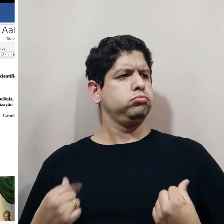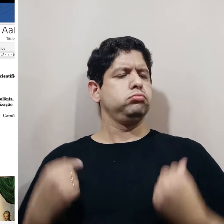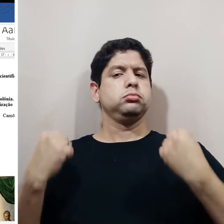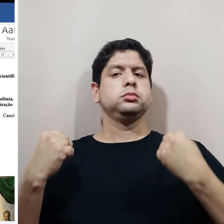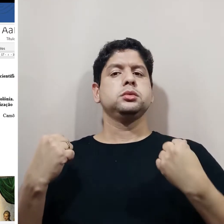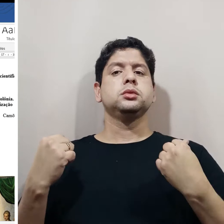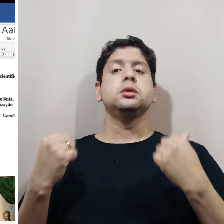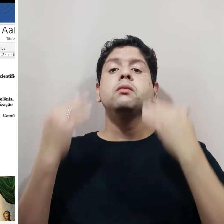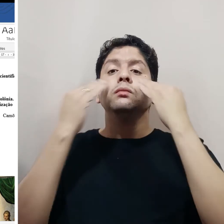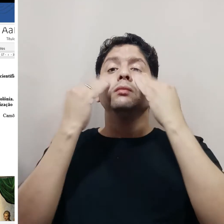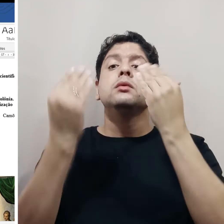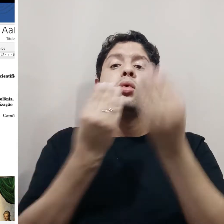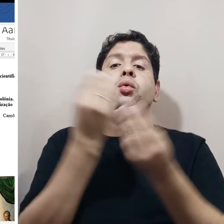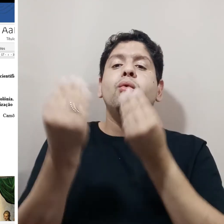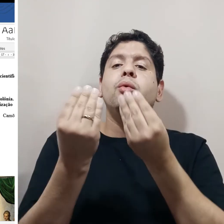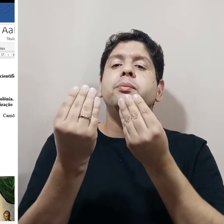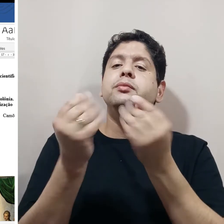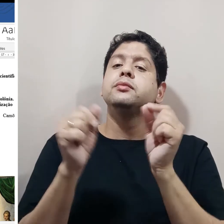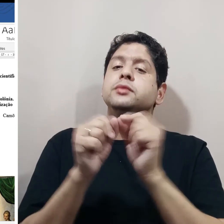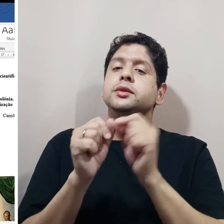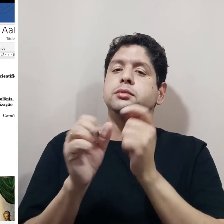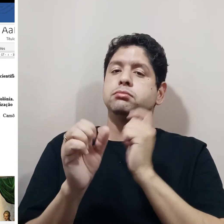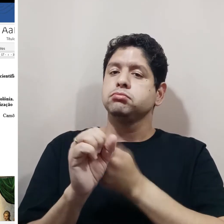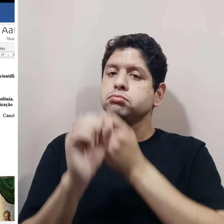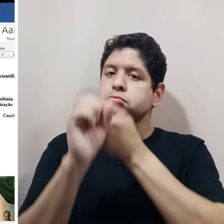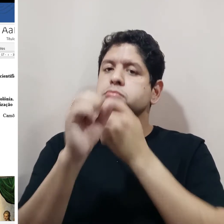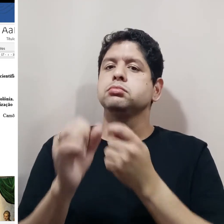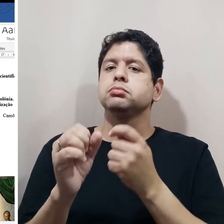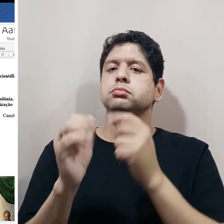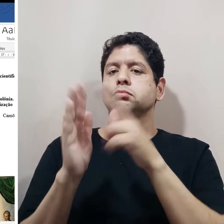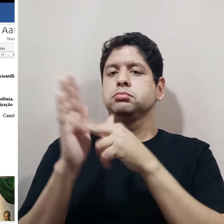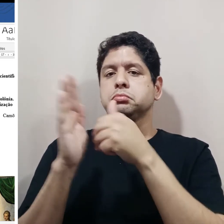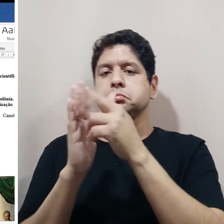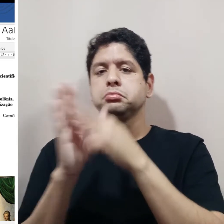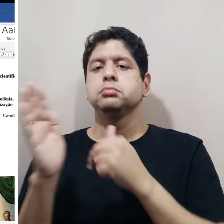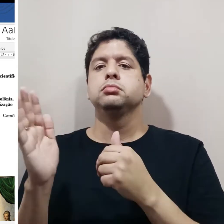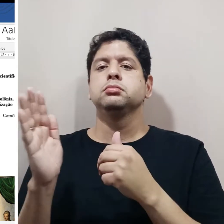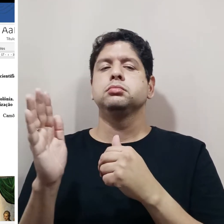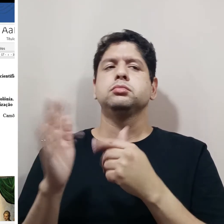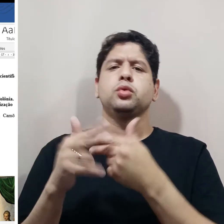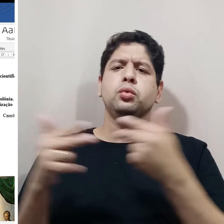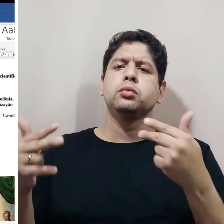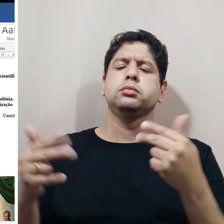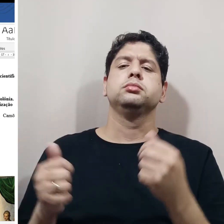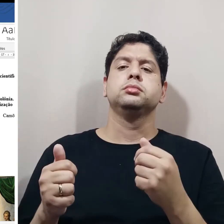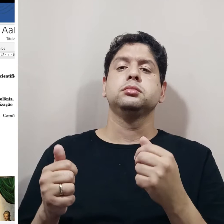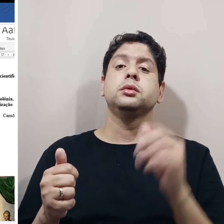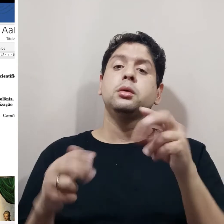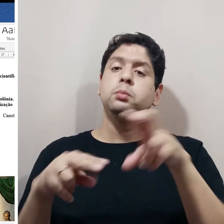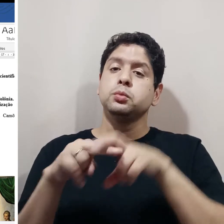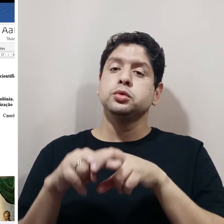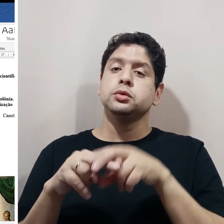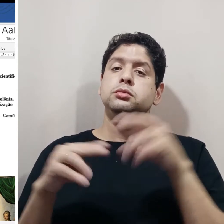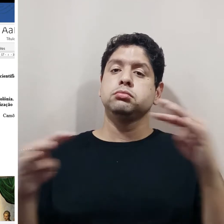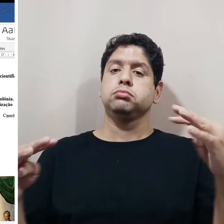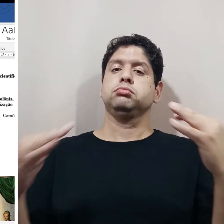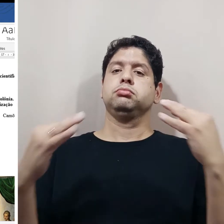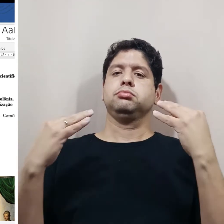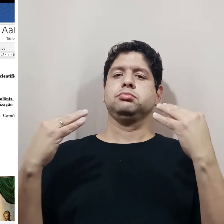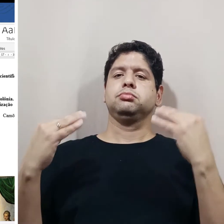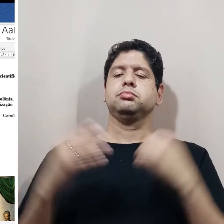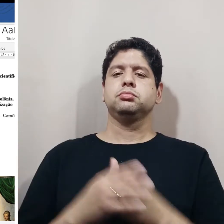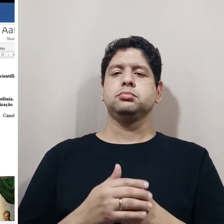para aparecer, se mostrar para a sociedade, mostrar o seu poder, a sua riqueza, era por meio das artes. Então, eles